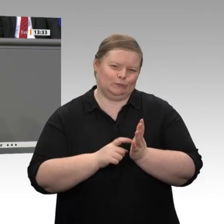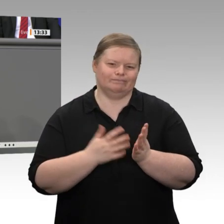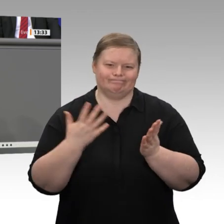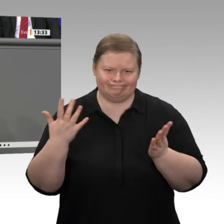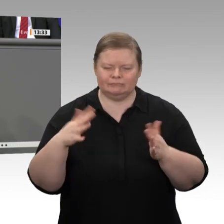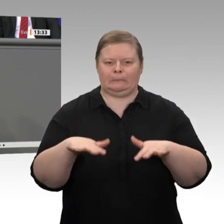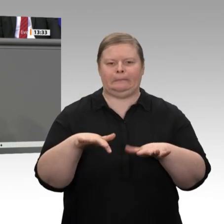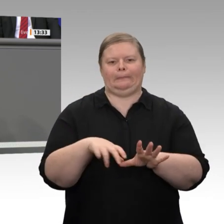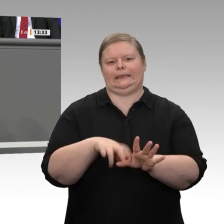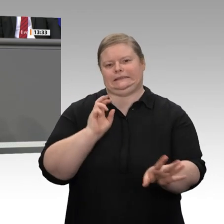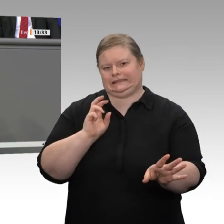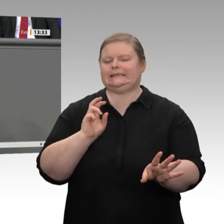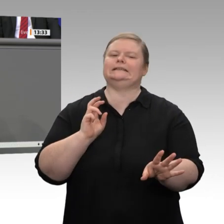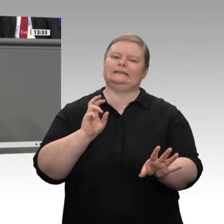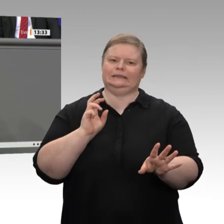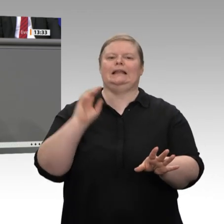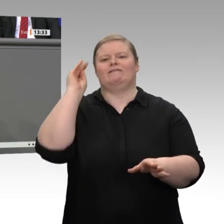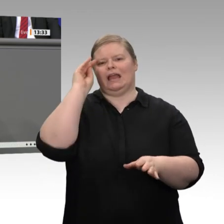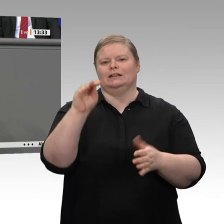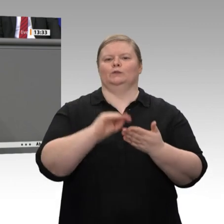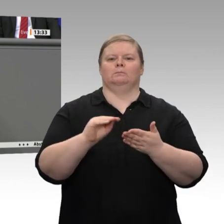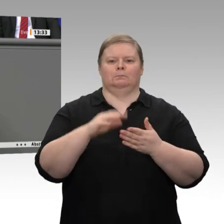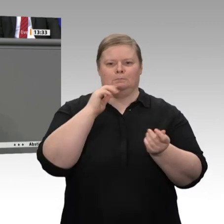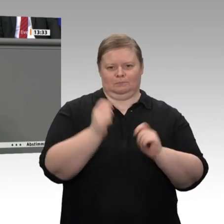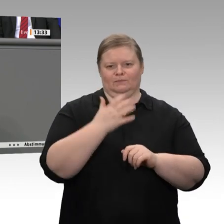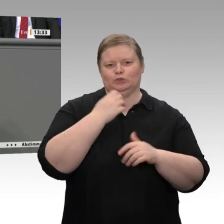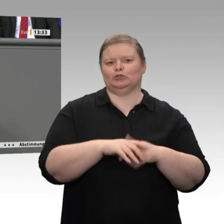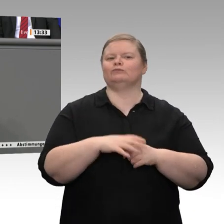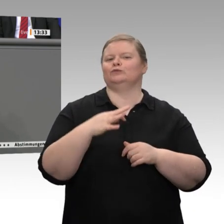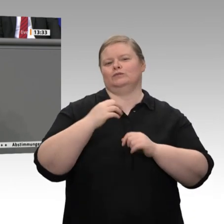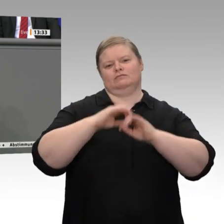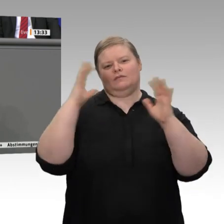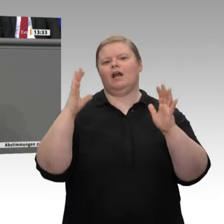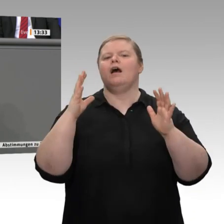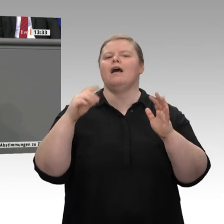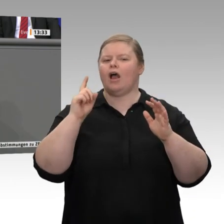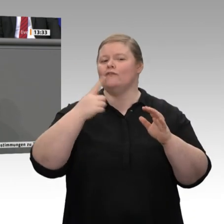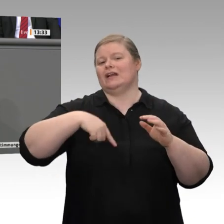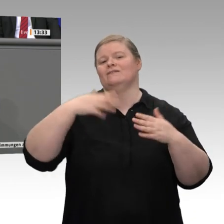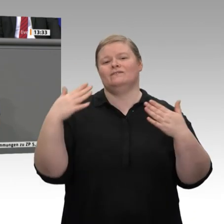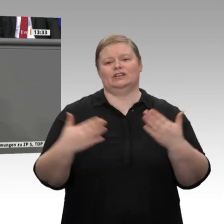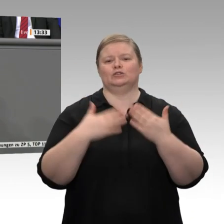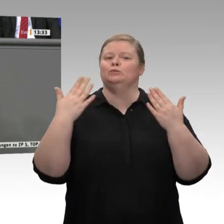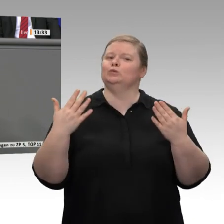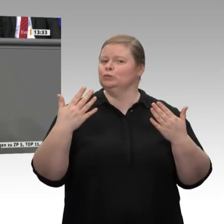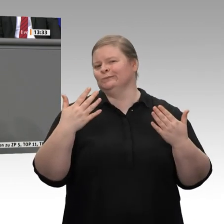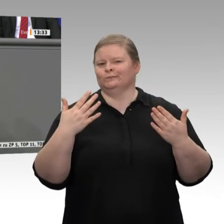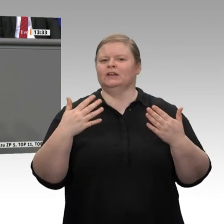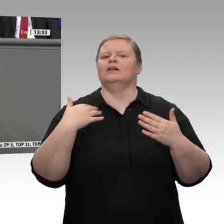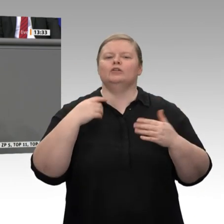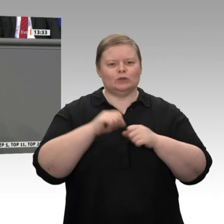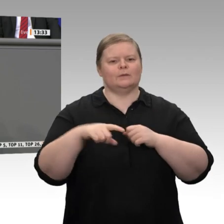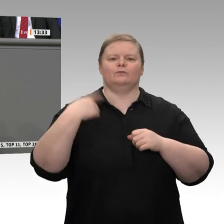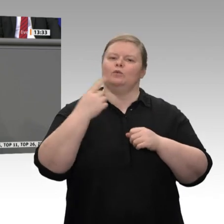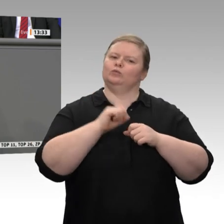uns ist klar, wir wollen auf diesen gestiegenen Anspruch reagieren und wir wollen das auch mit einer